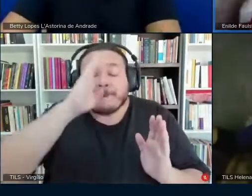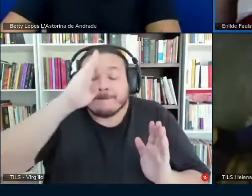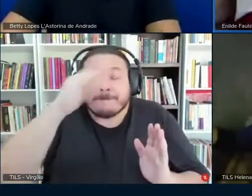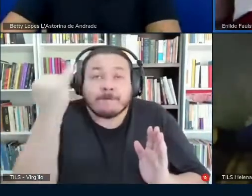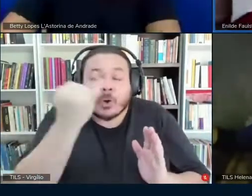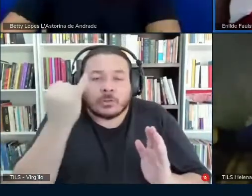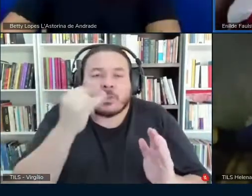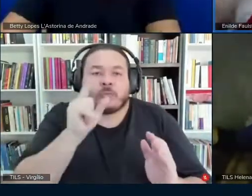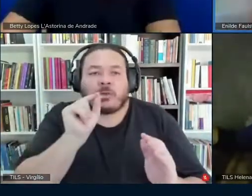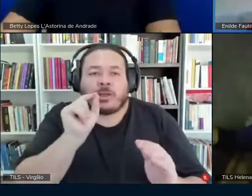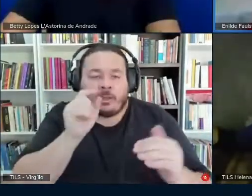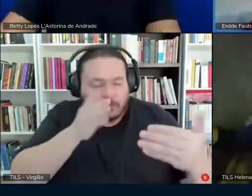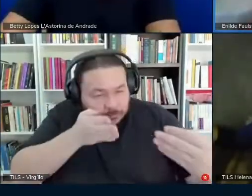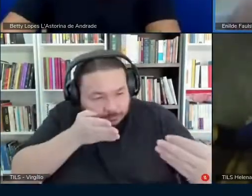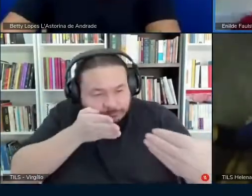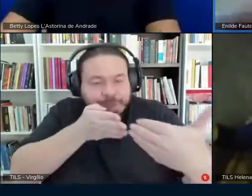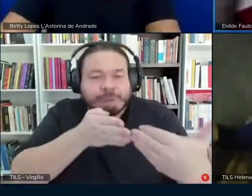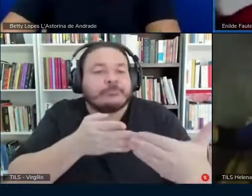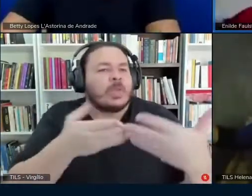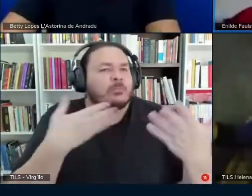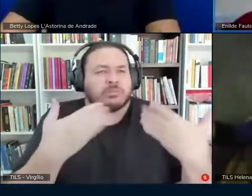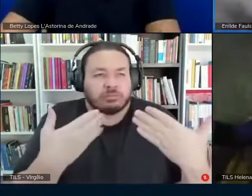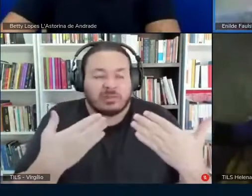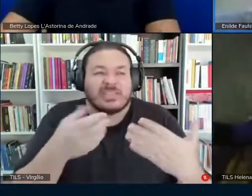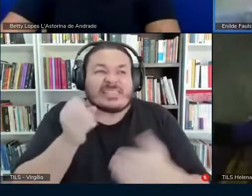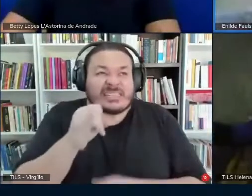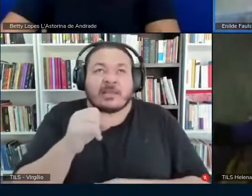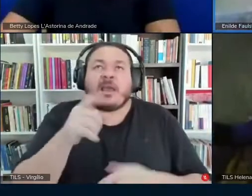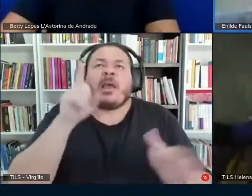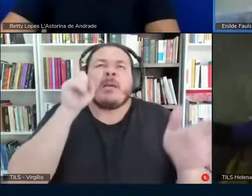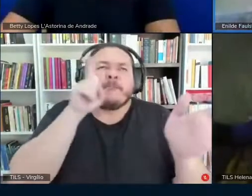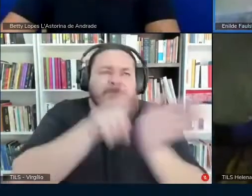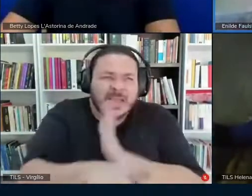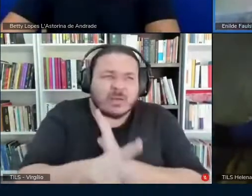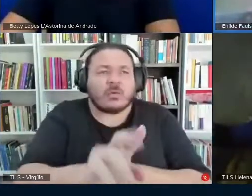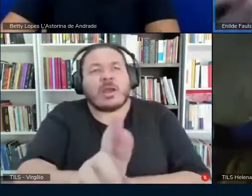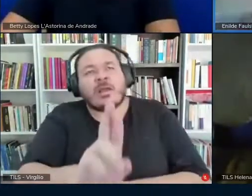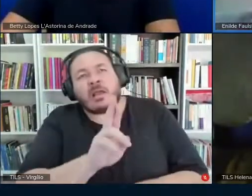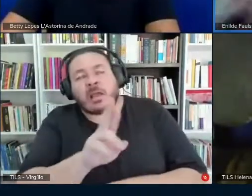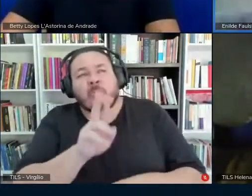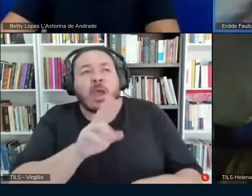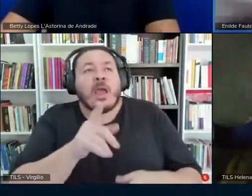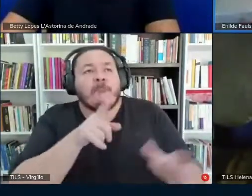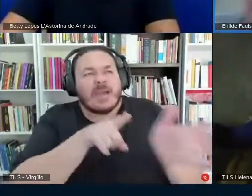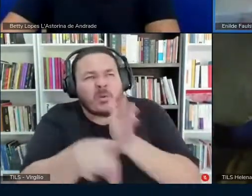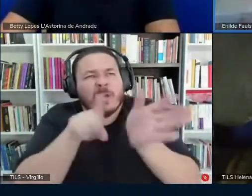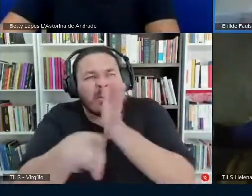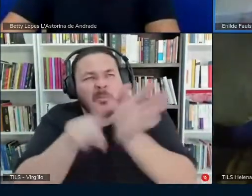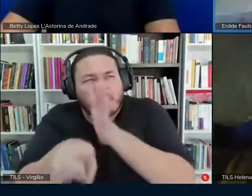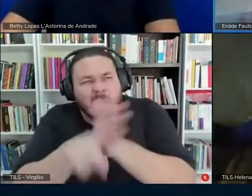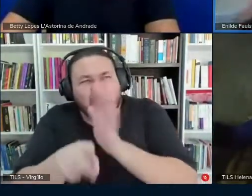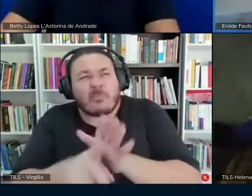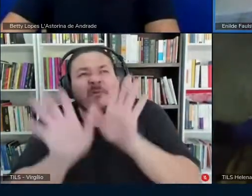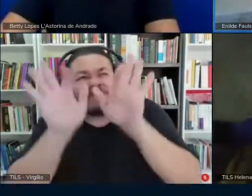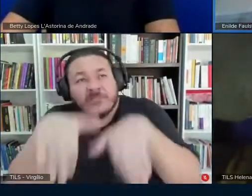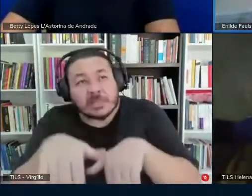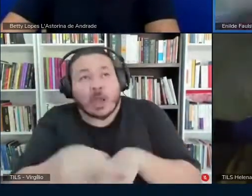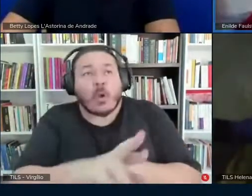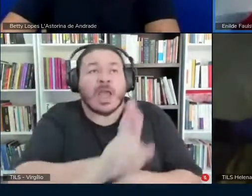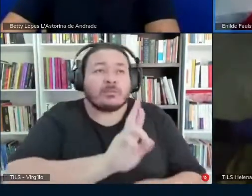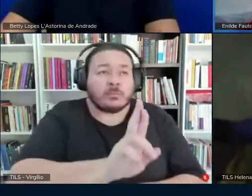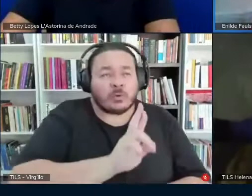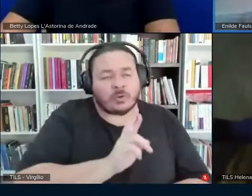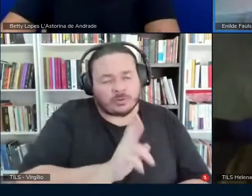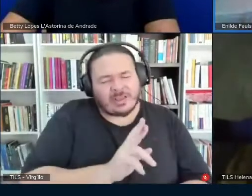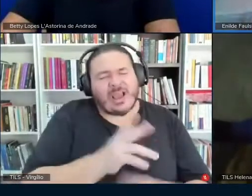porque se fizer todas as perguntas para ele responder depois, demora mais, tá, professora? Então, eu gosto muito quando é o debate mesmo, a conversa ali,